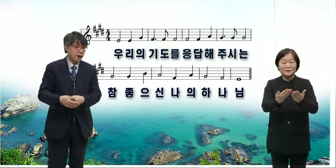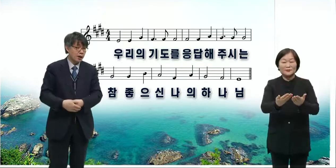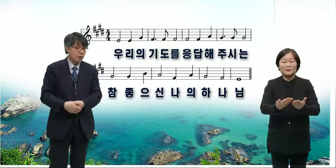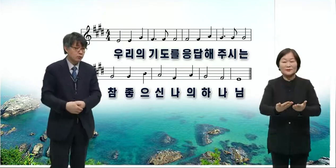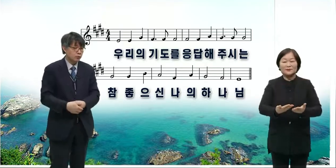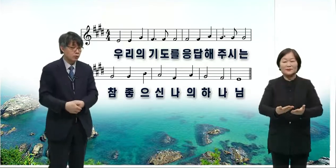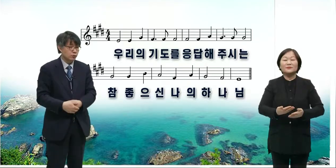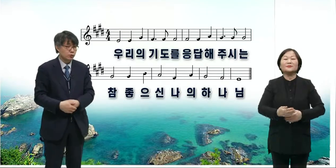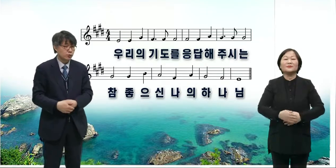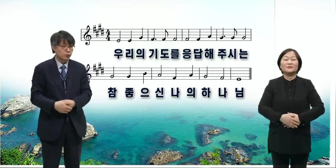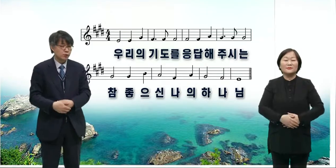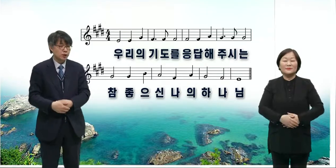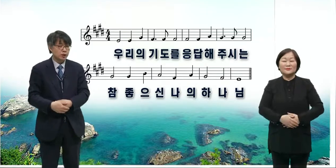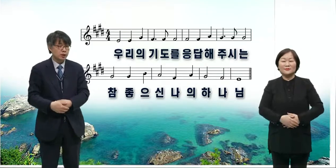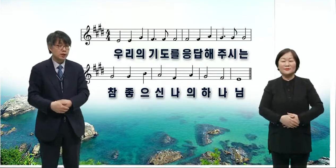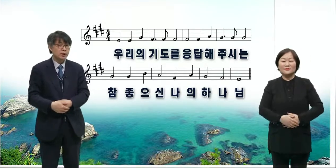응답해 주시는